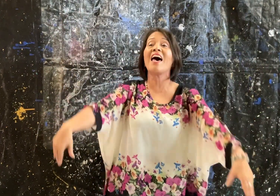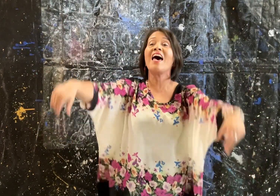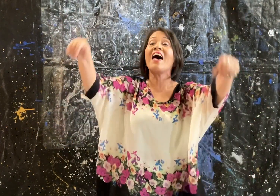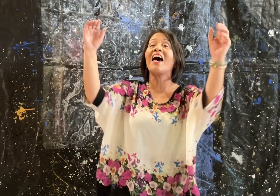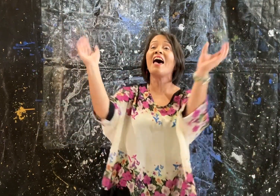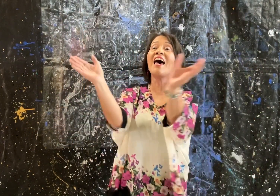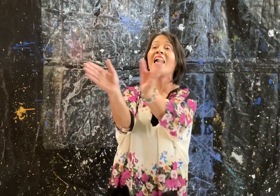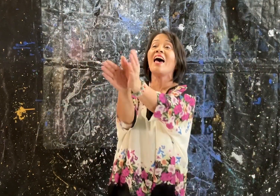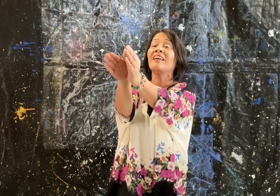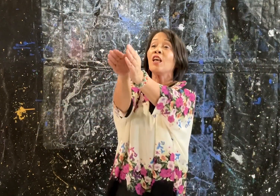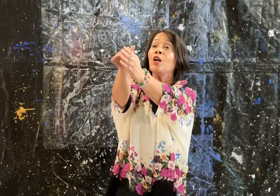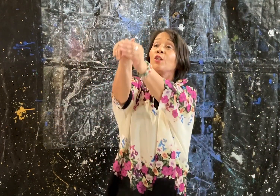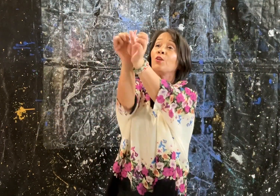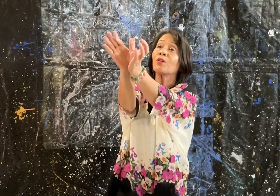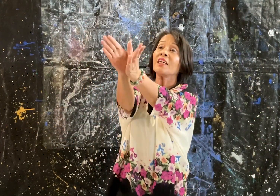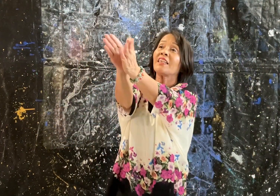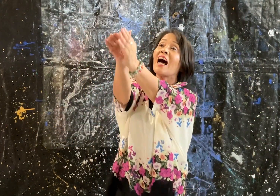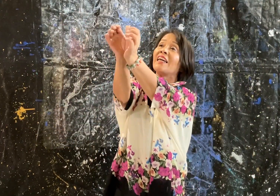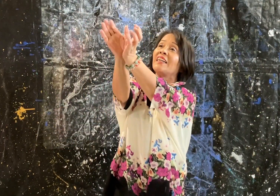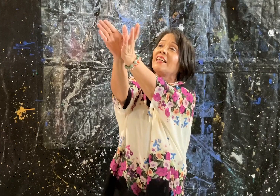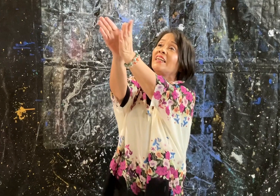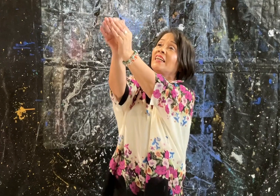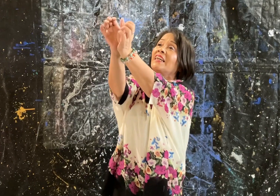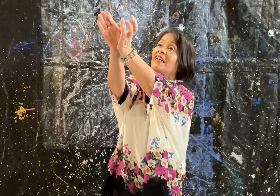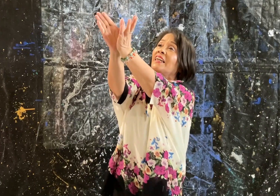せ行きたい